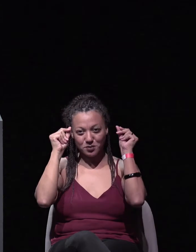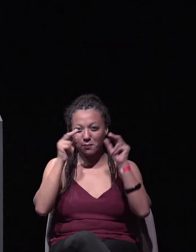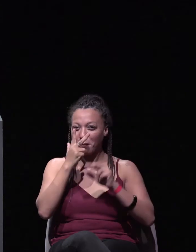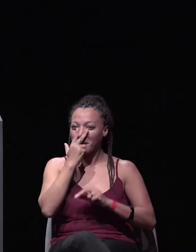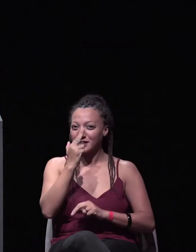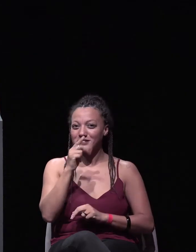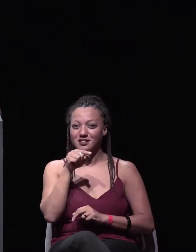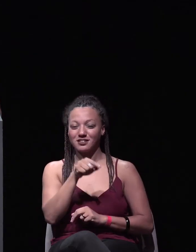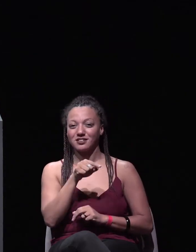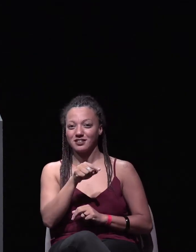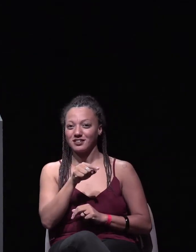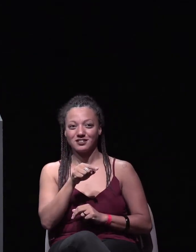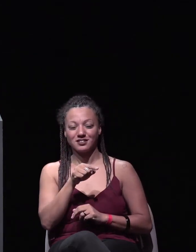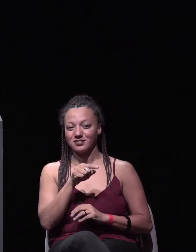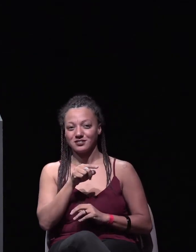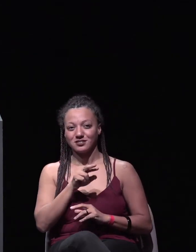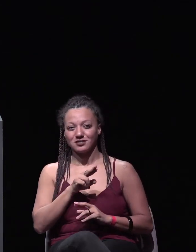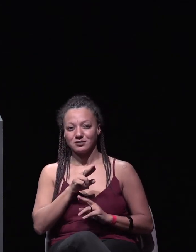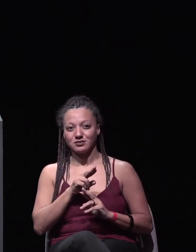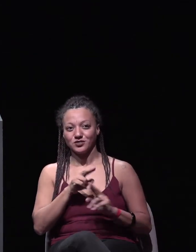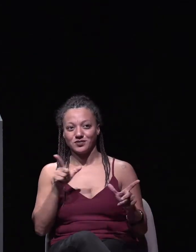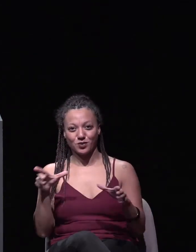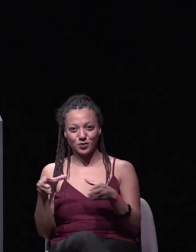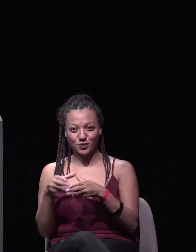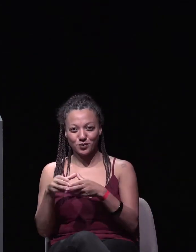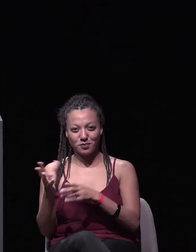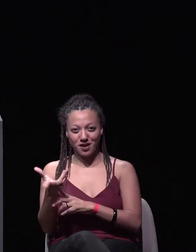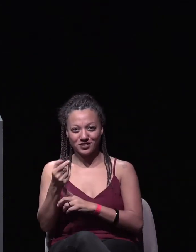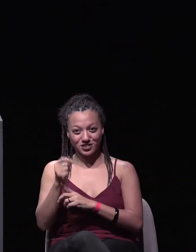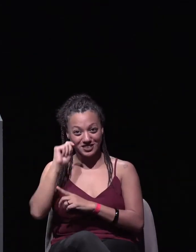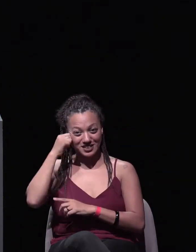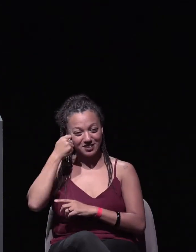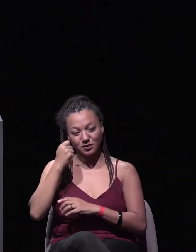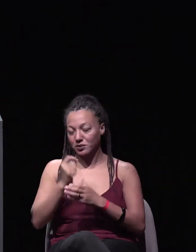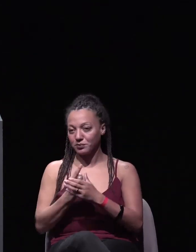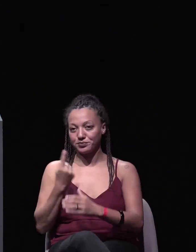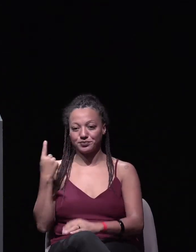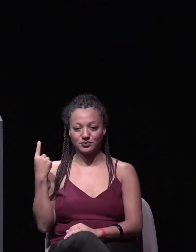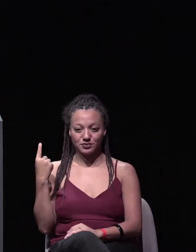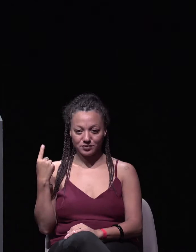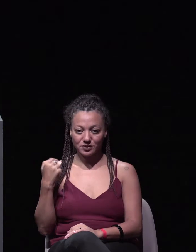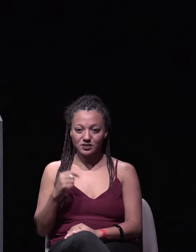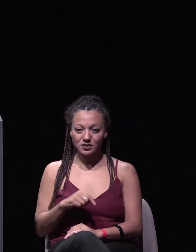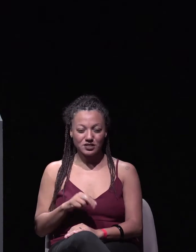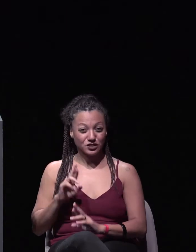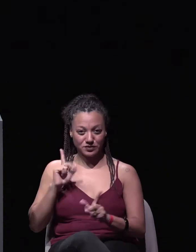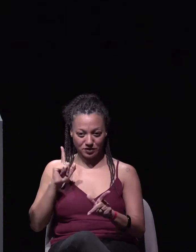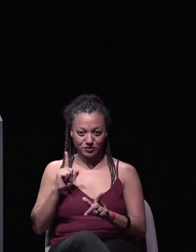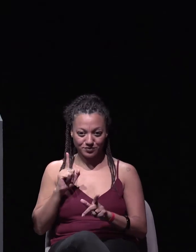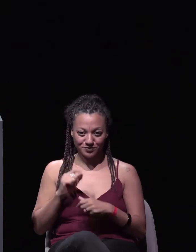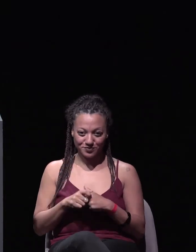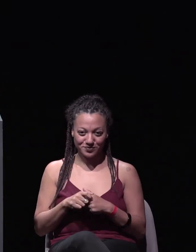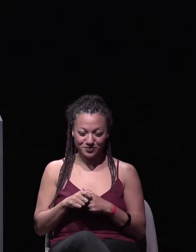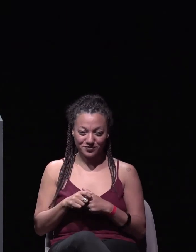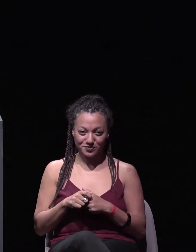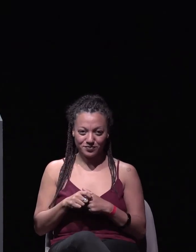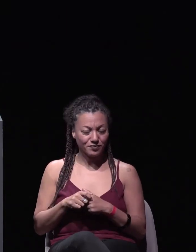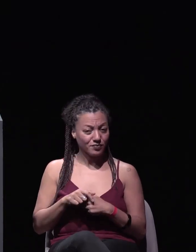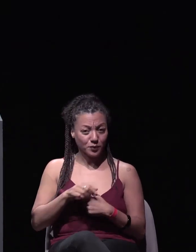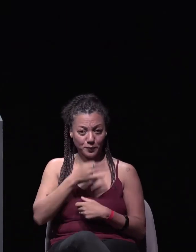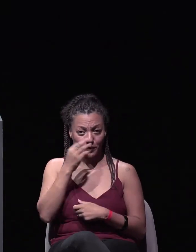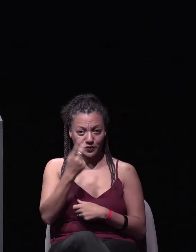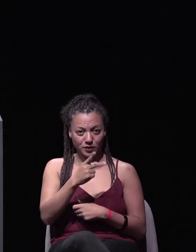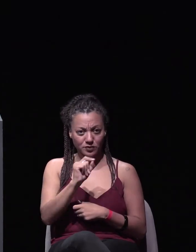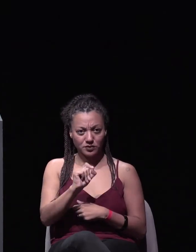espécie de dissidente dentro dessa comunidade dos artistas negros, né? E aí, nas palavras dele, ele vai dizer: uma das